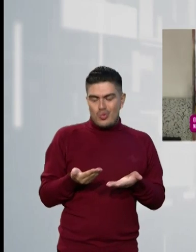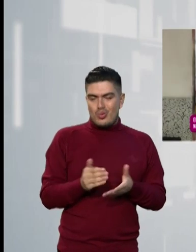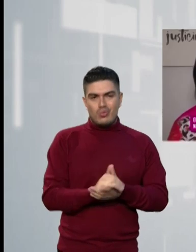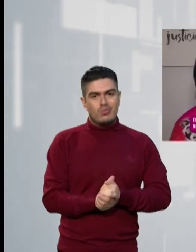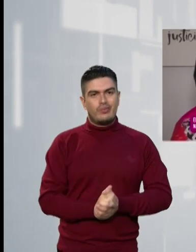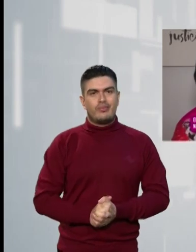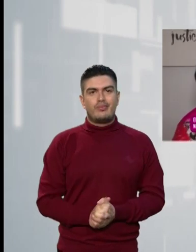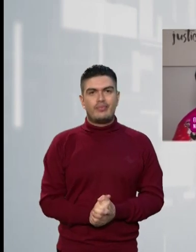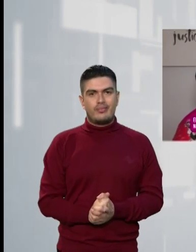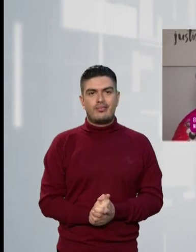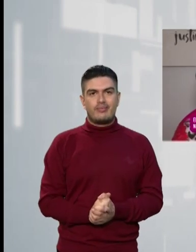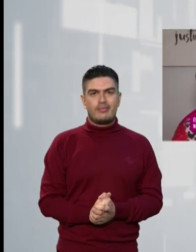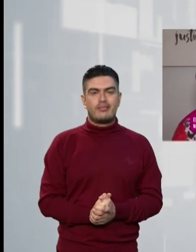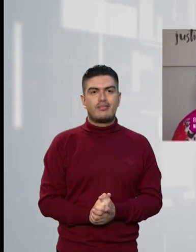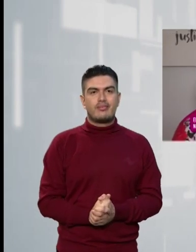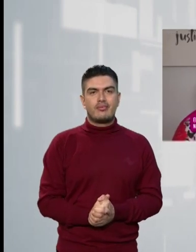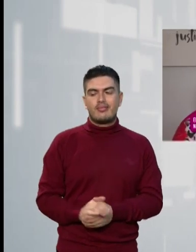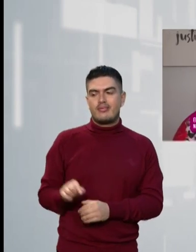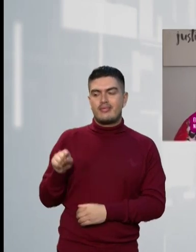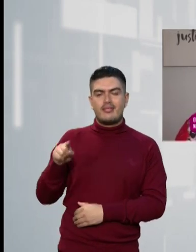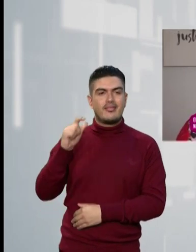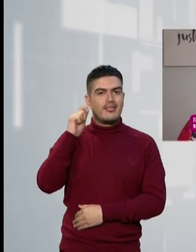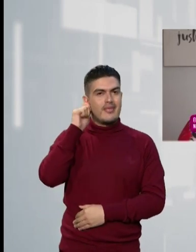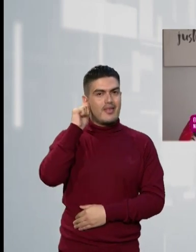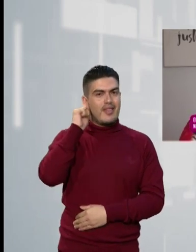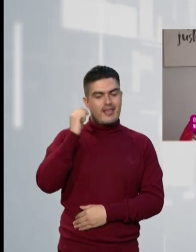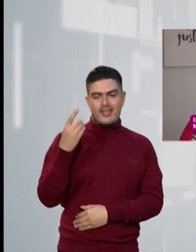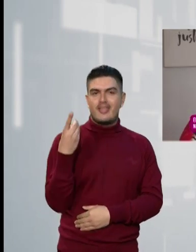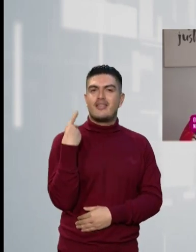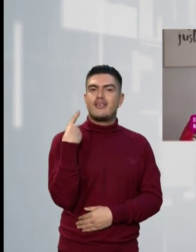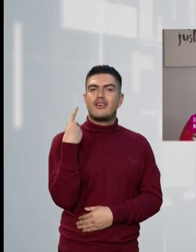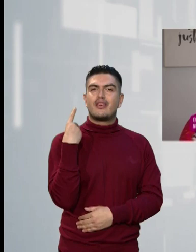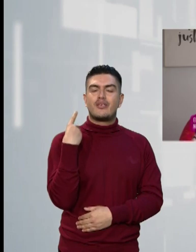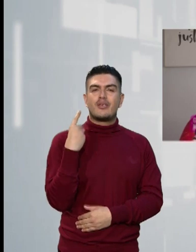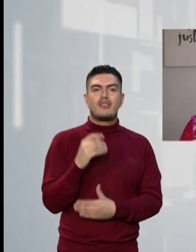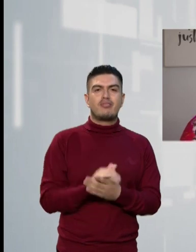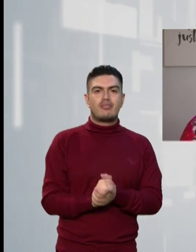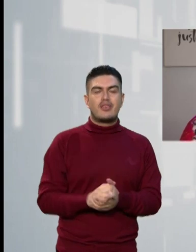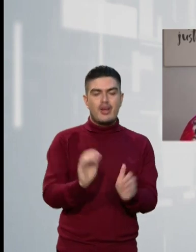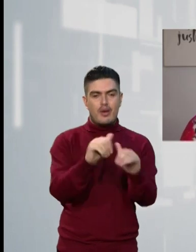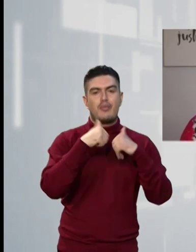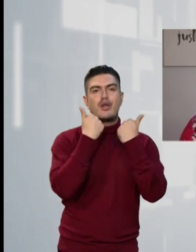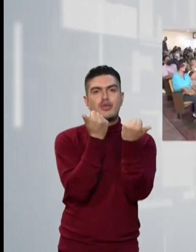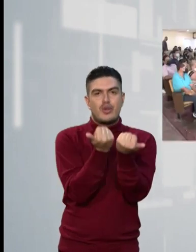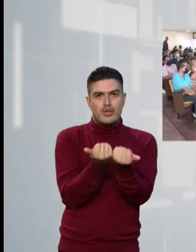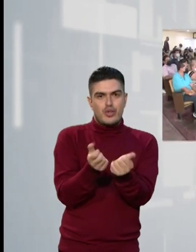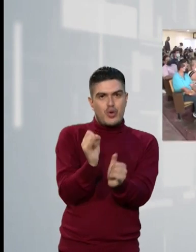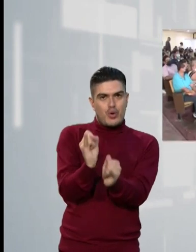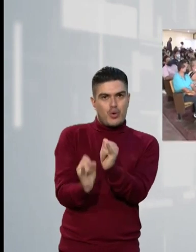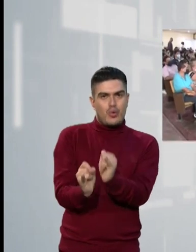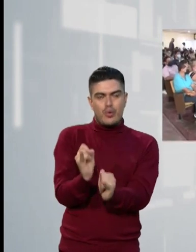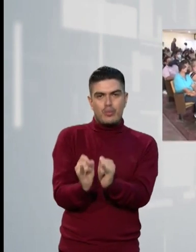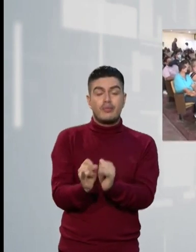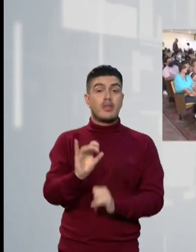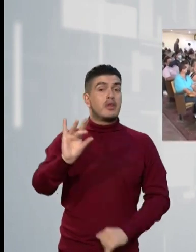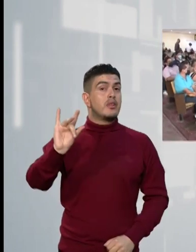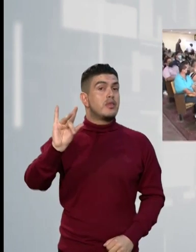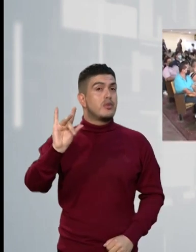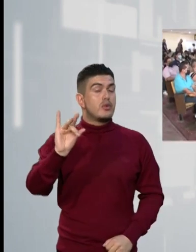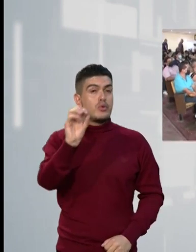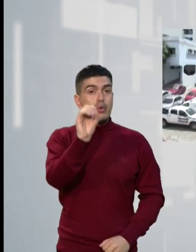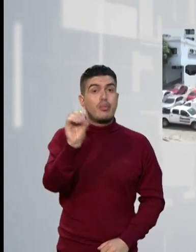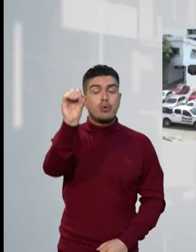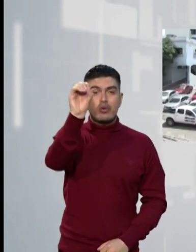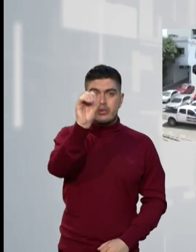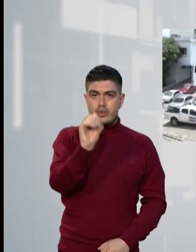demanda y según Blanca Munguía directora de salud de la asociación para una sociedad más justa un 18 por de